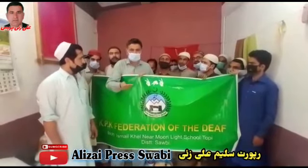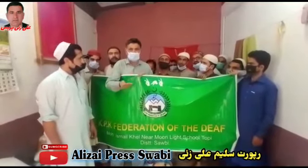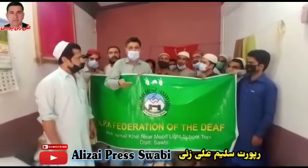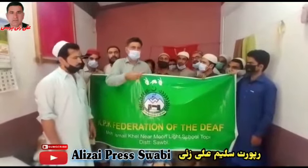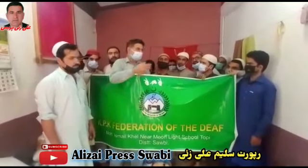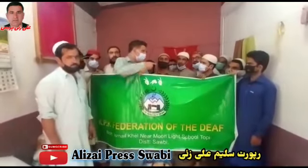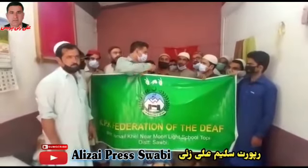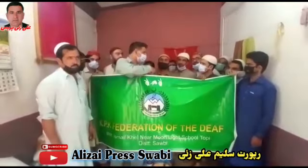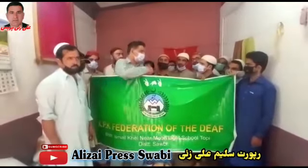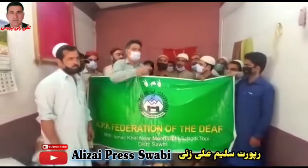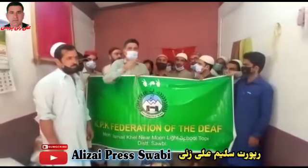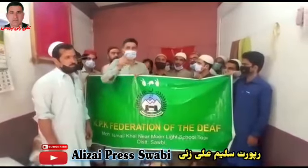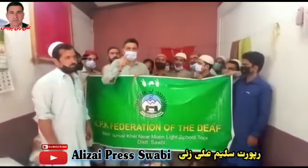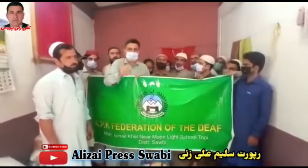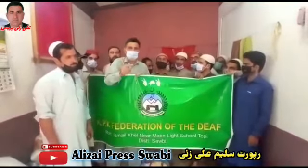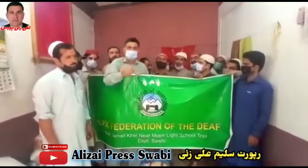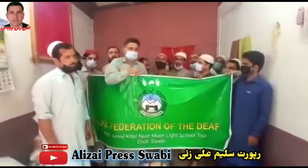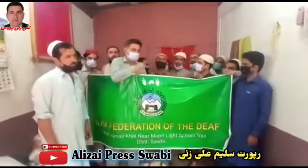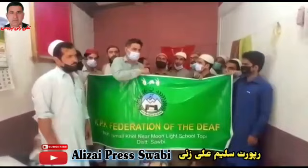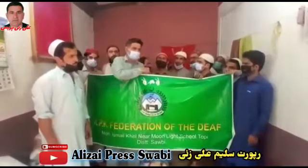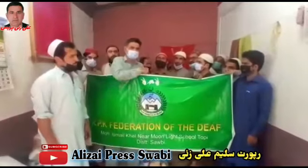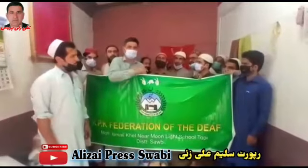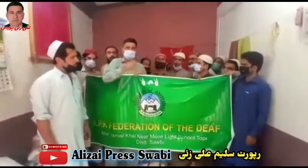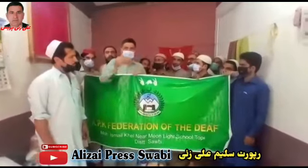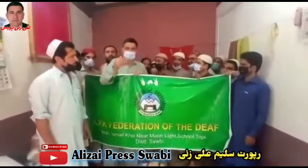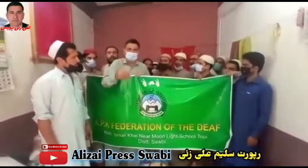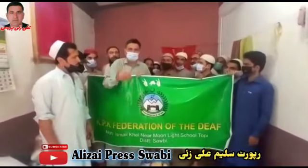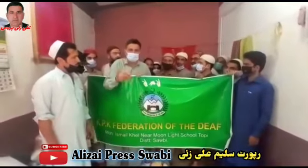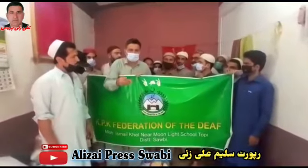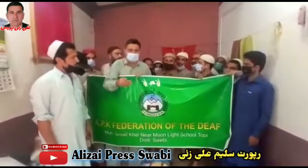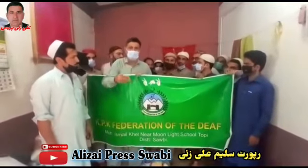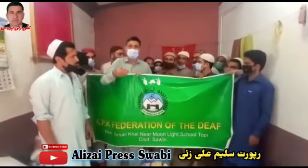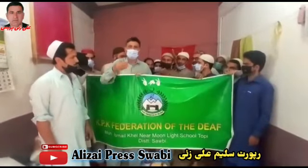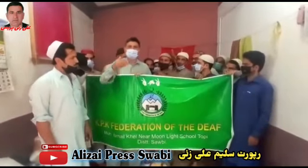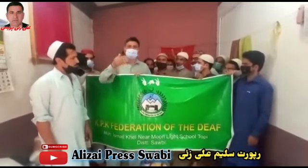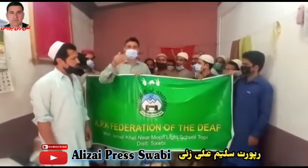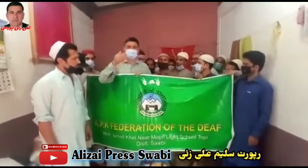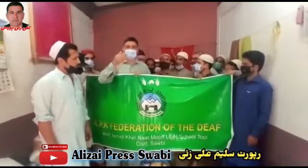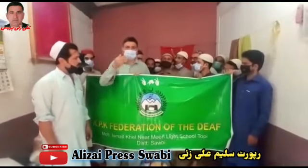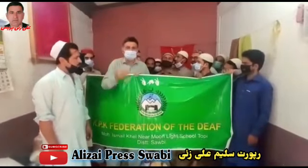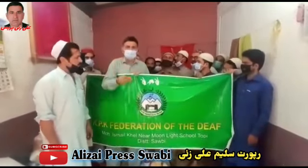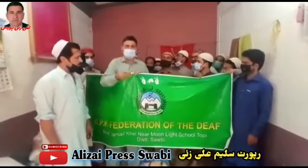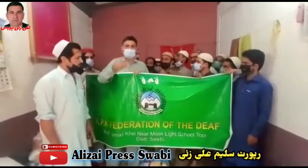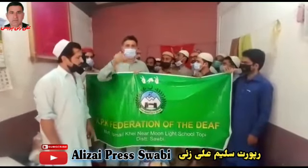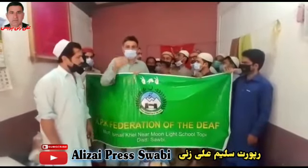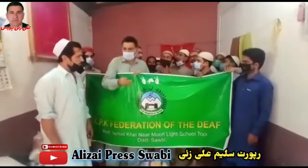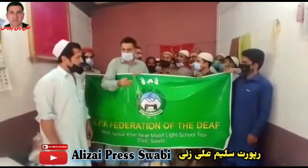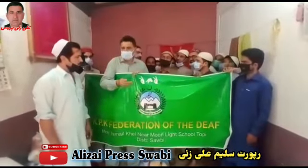ورکړي. دا وخت موږ سره ټوپۍ تحصیل صدر هم موجود دی، هغه سره په موږ خبره کوو. خو زه دی ته شاباسي وایم، افرین وایم